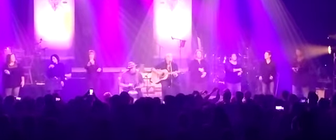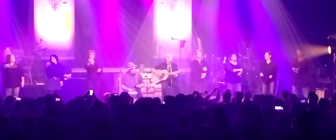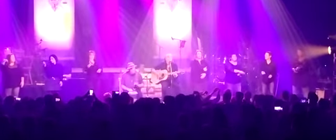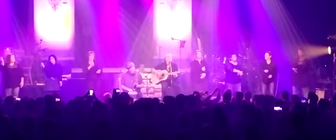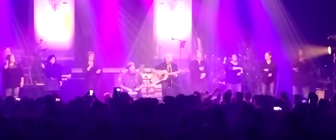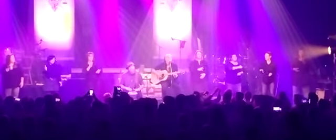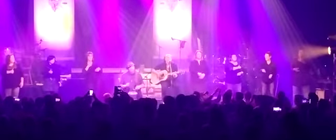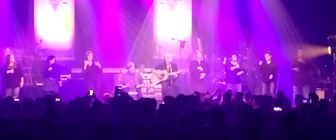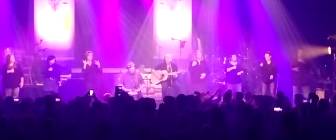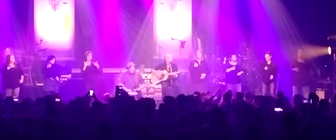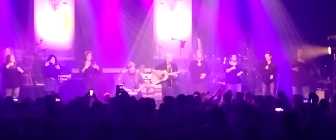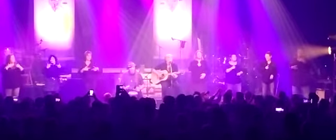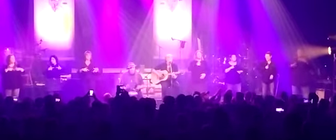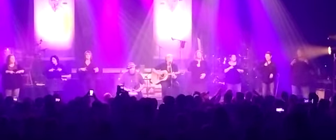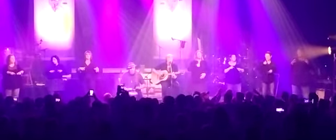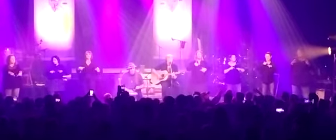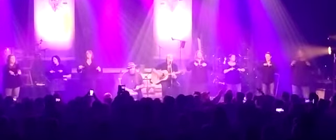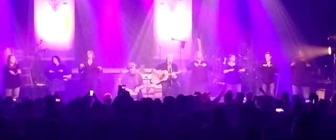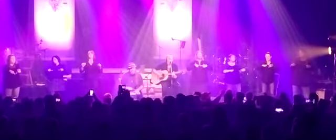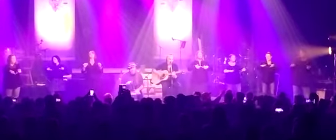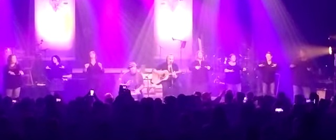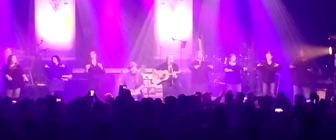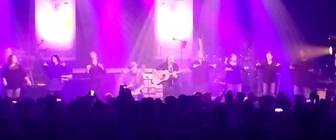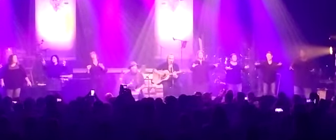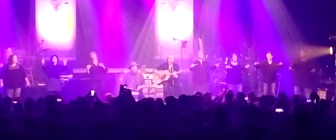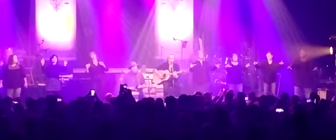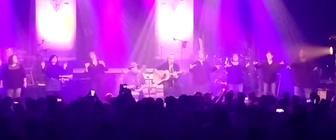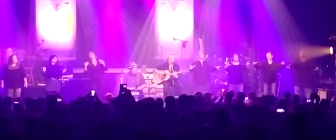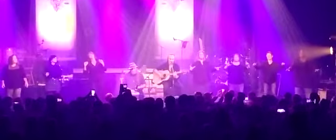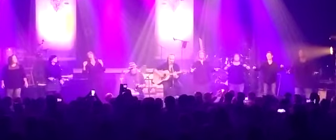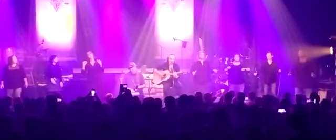libre de faire vos propres choix,